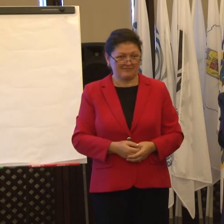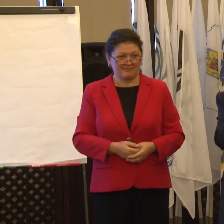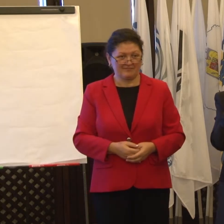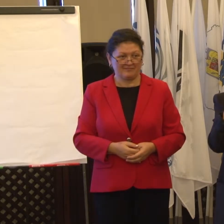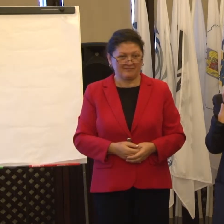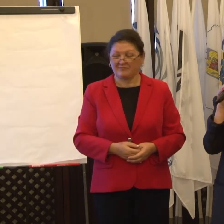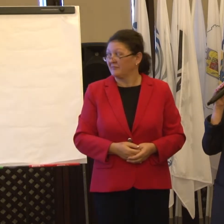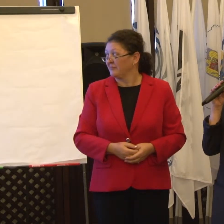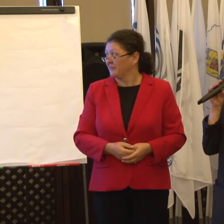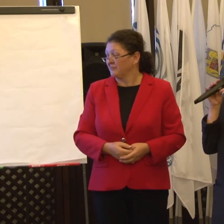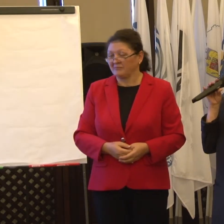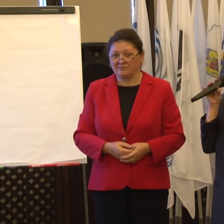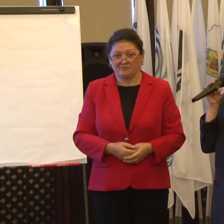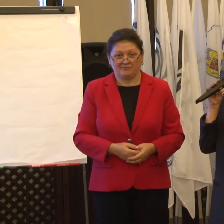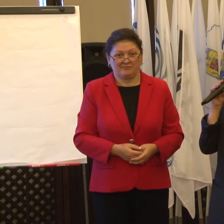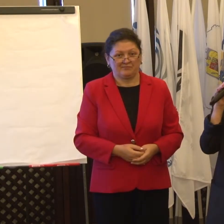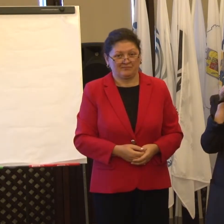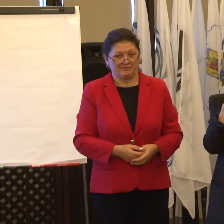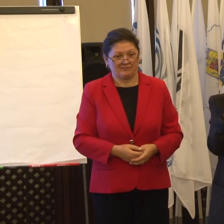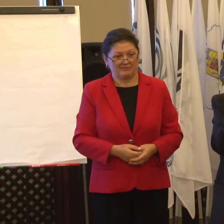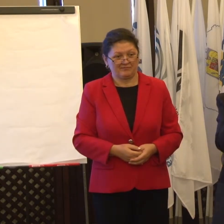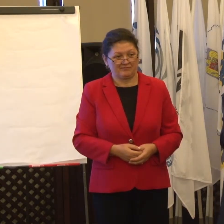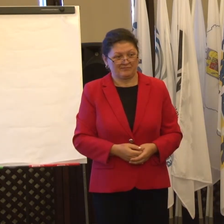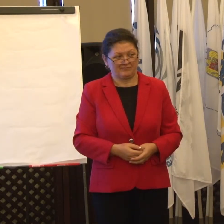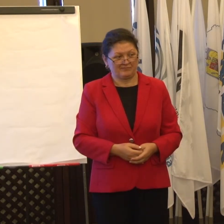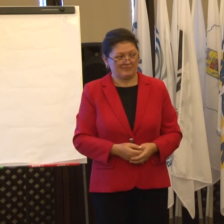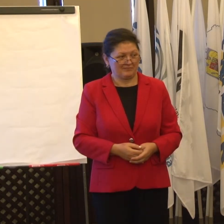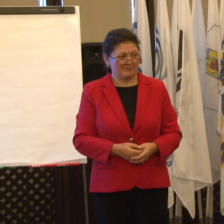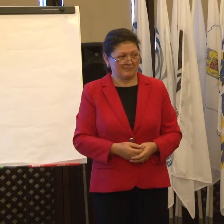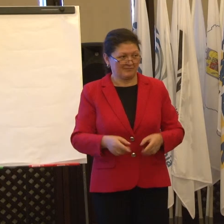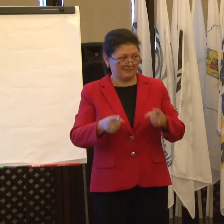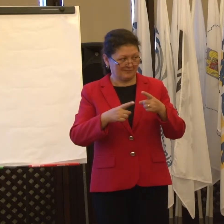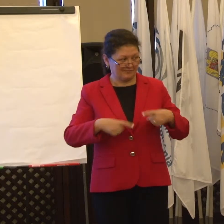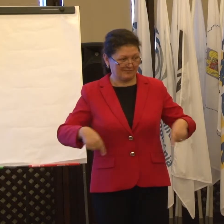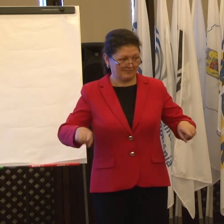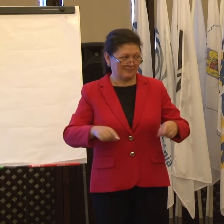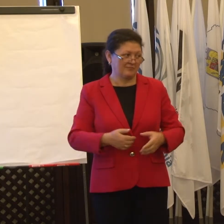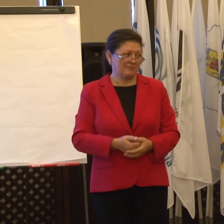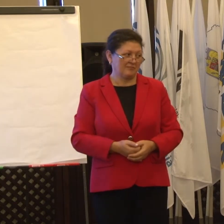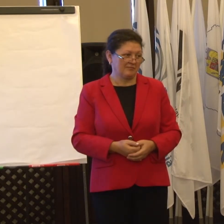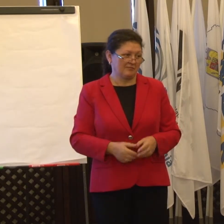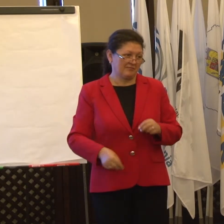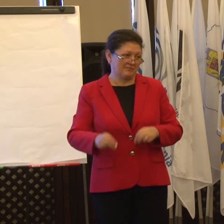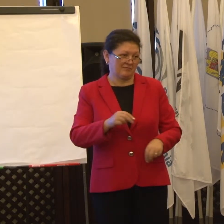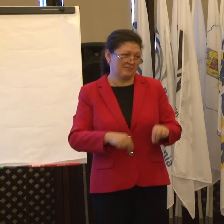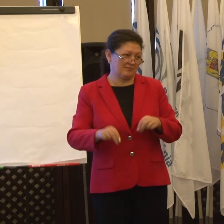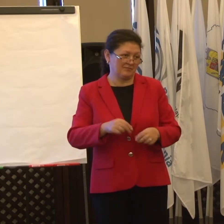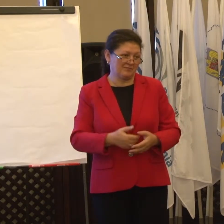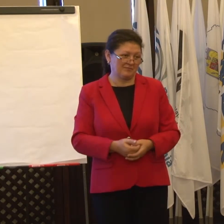Dată fiind problematica atât de complexă, noi, ca și